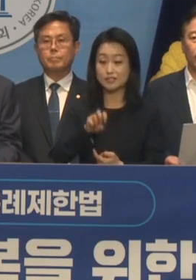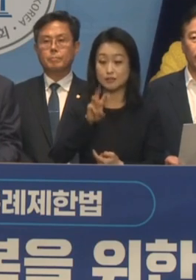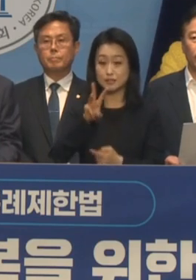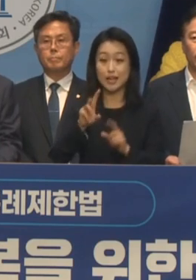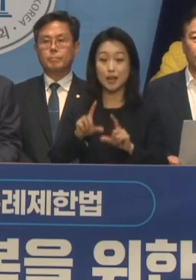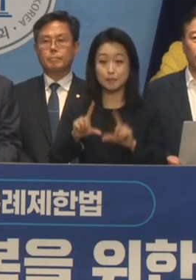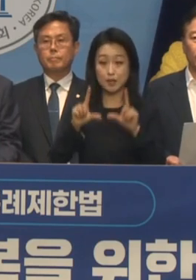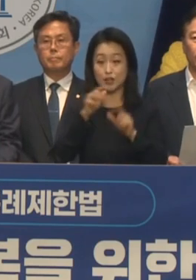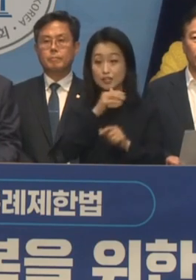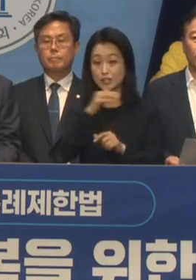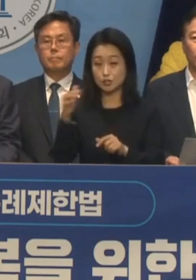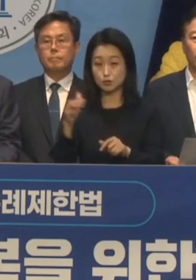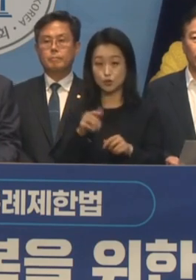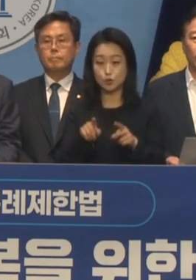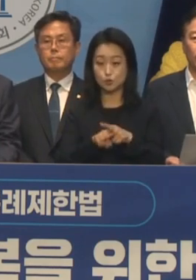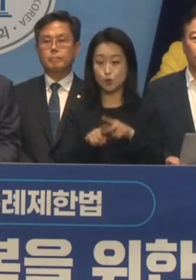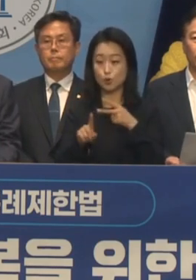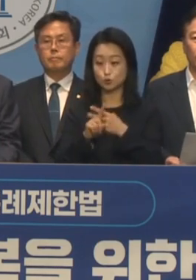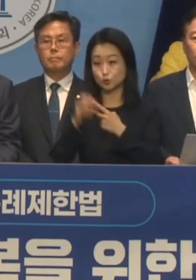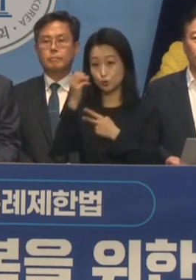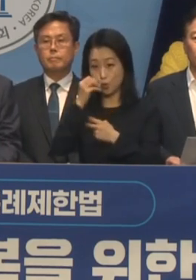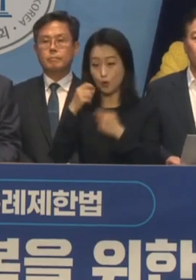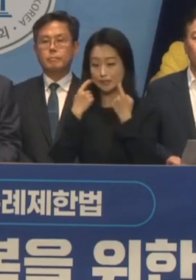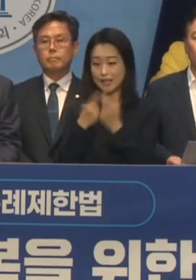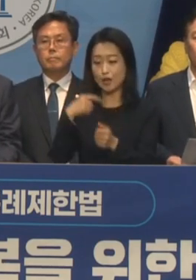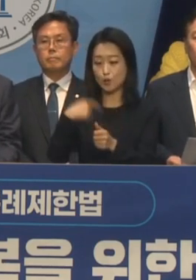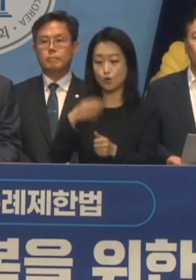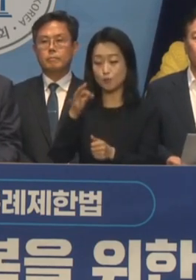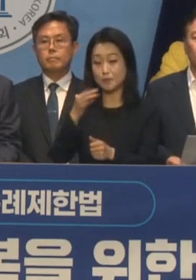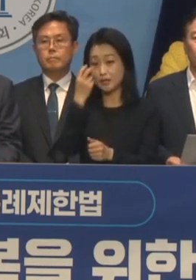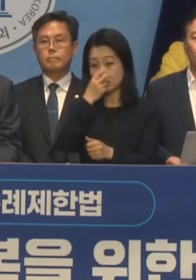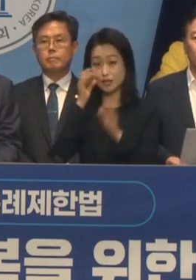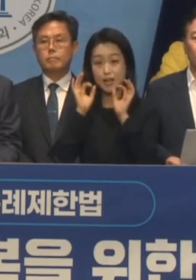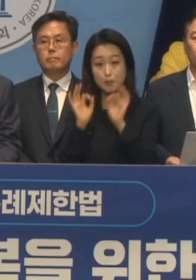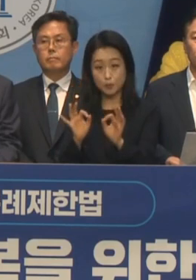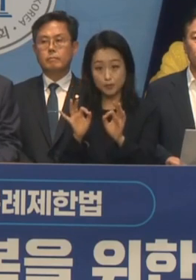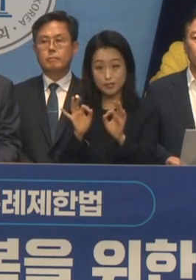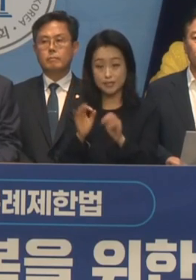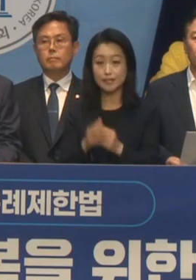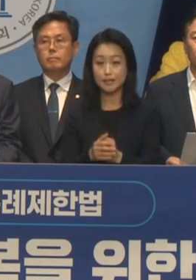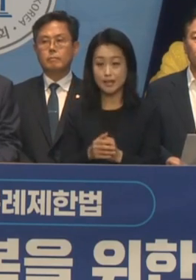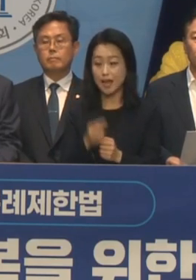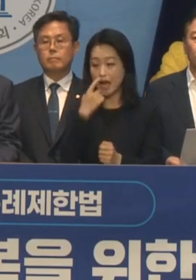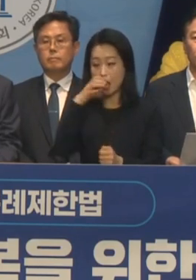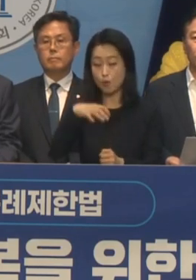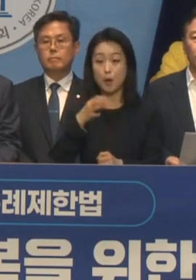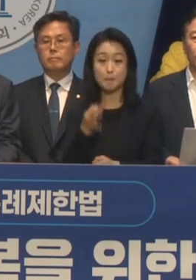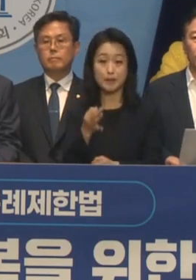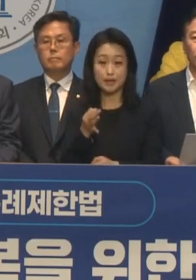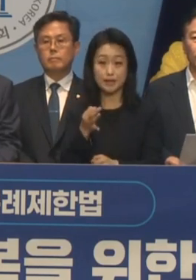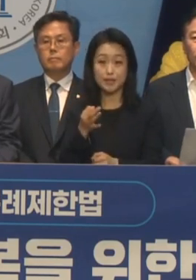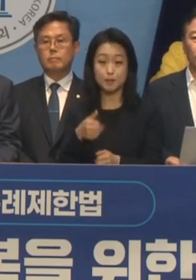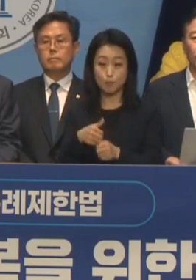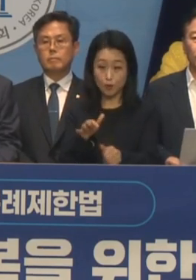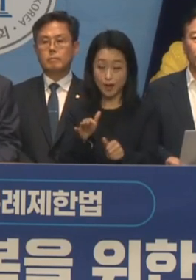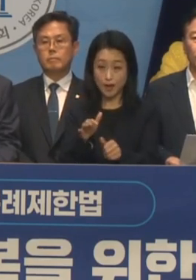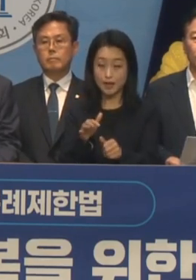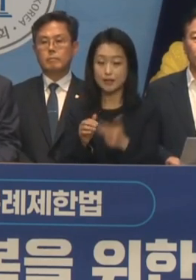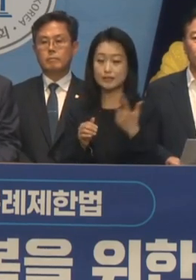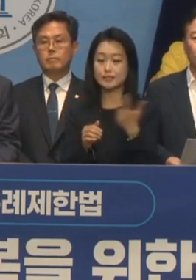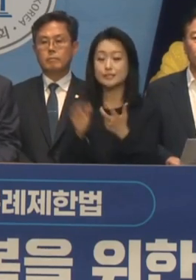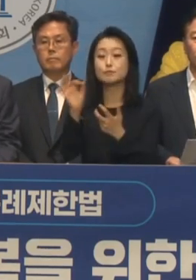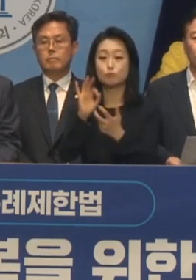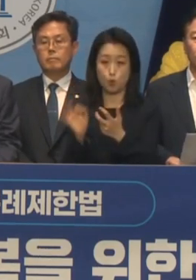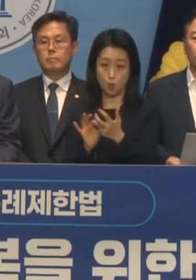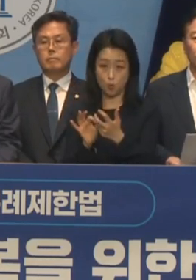2023년 초중고 사교육비 조사 결과에 따르면 초등학생의 예체능 사교육 참여율은